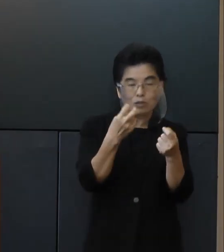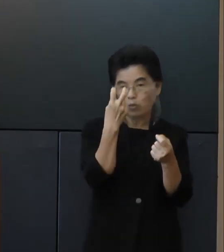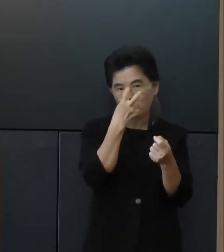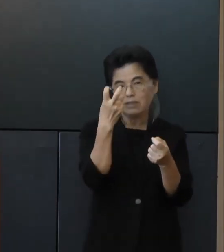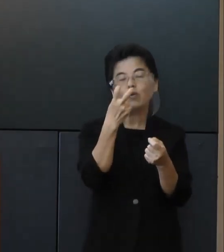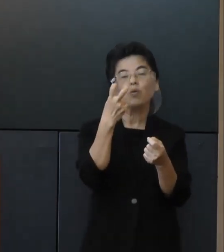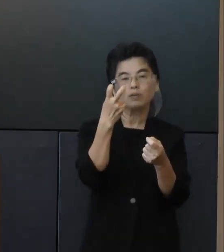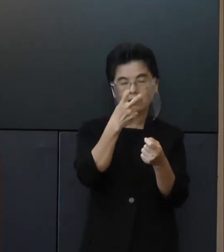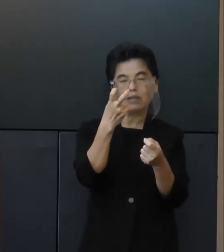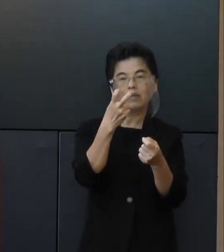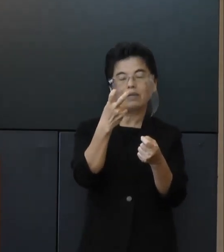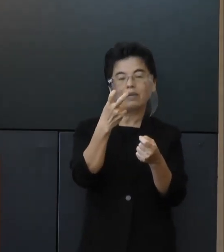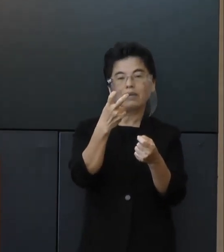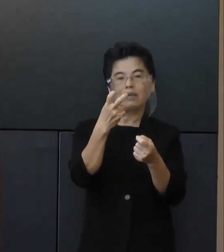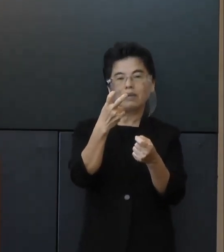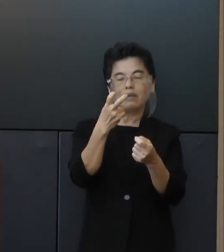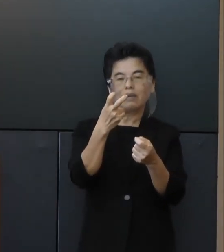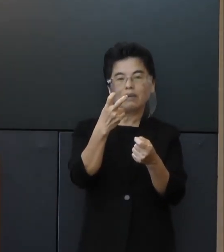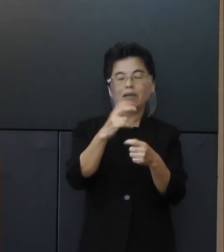ね、